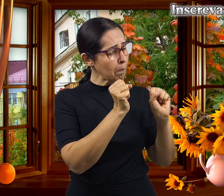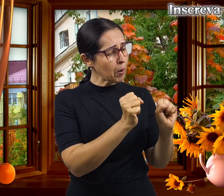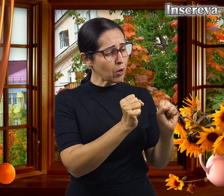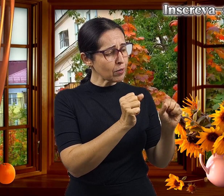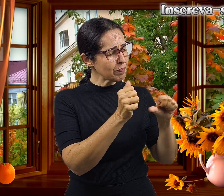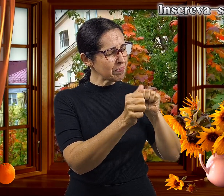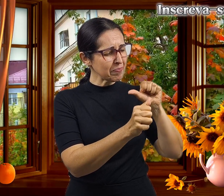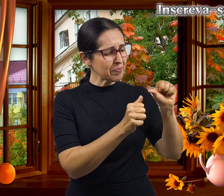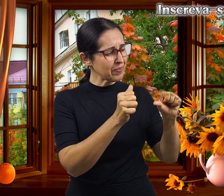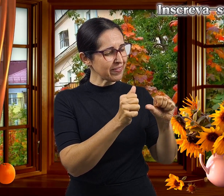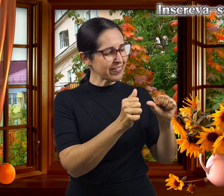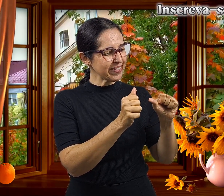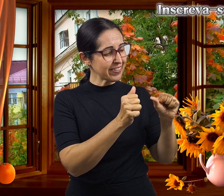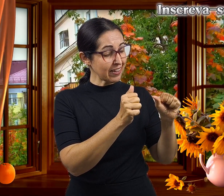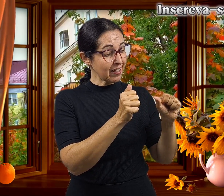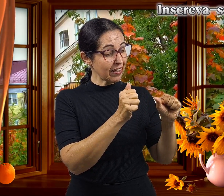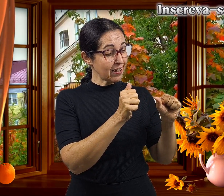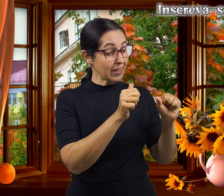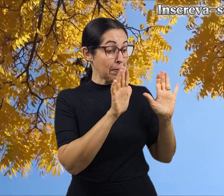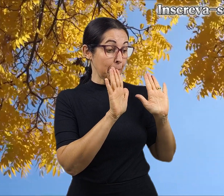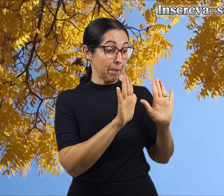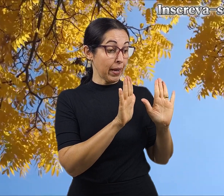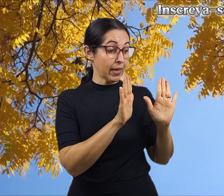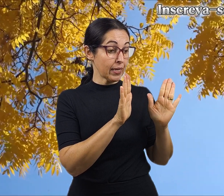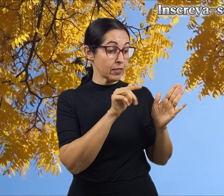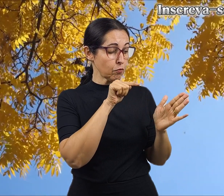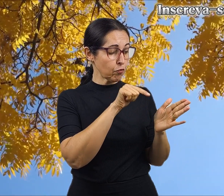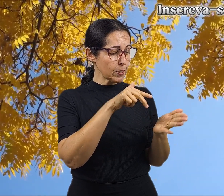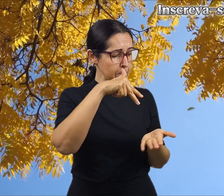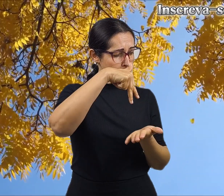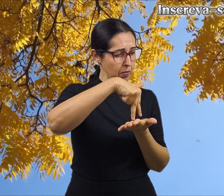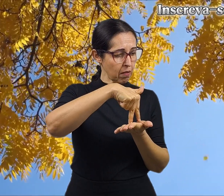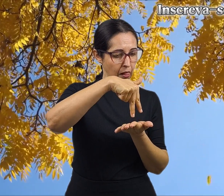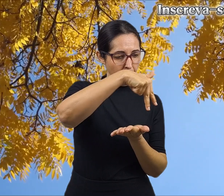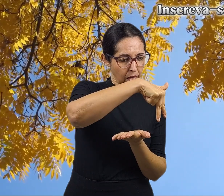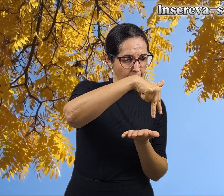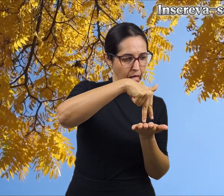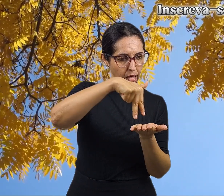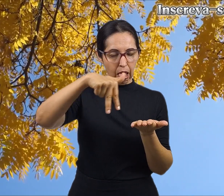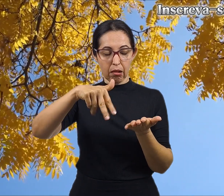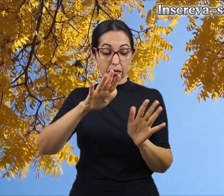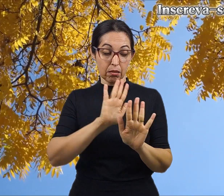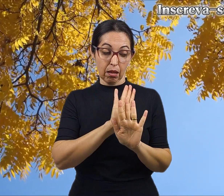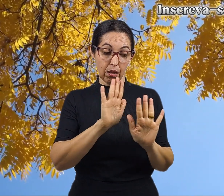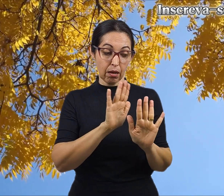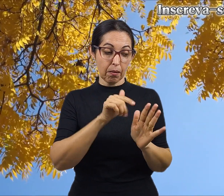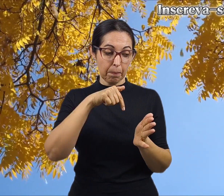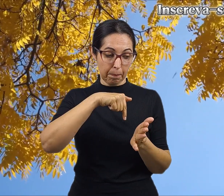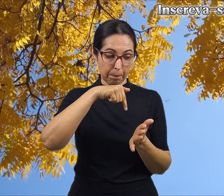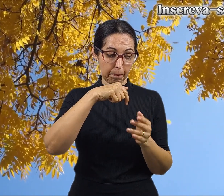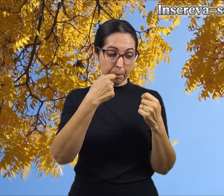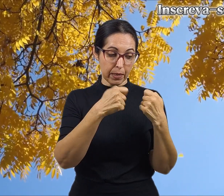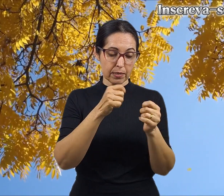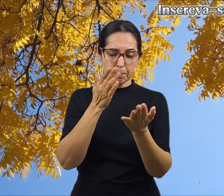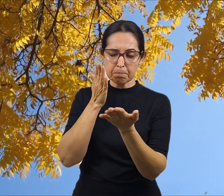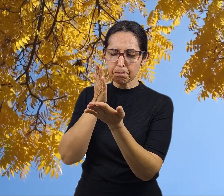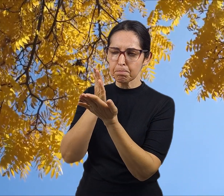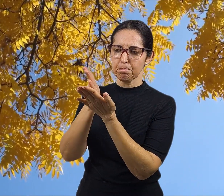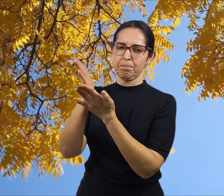todos nós, mas a veste não pode ter remendos. Eu gostaria de encerrar essa mensagem